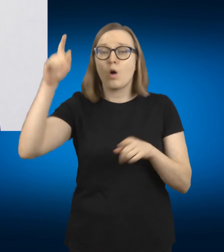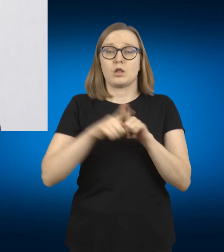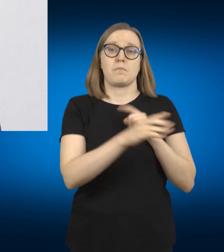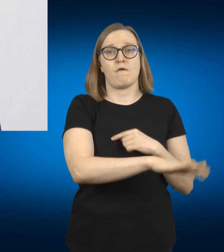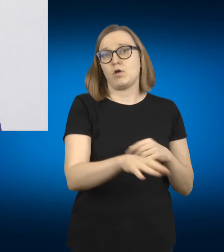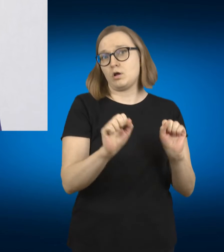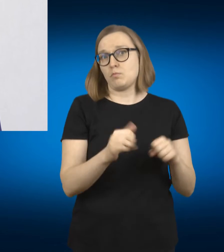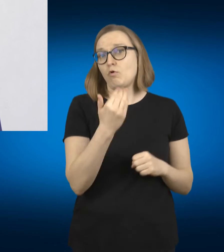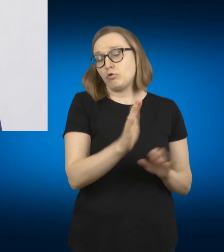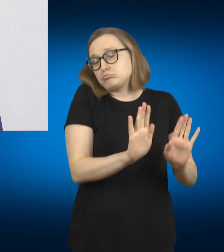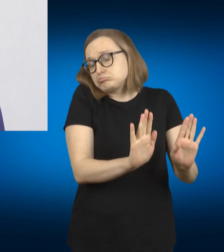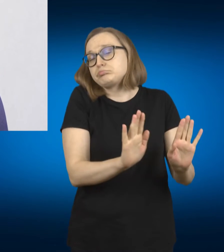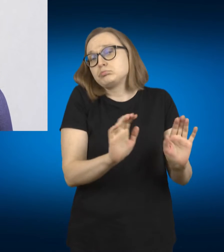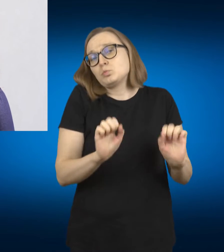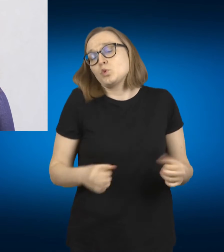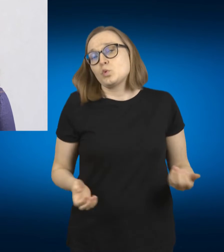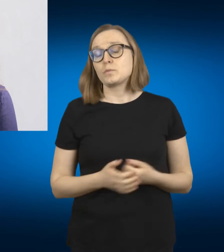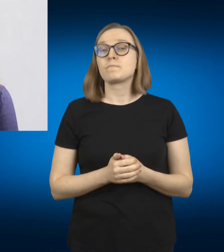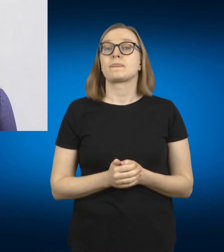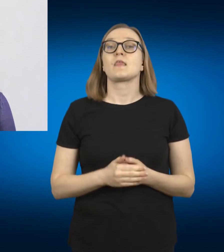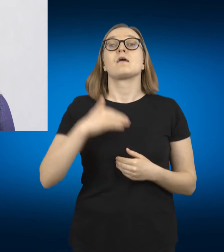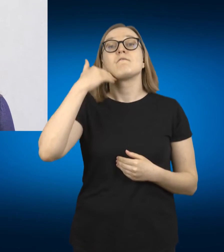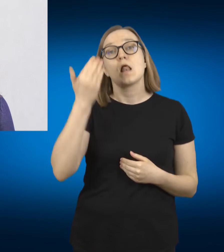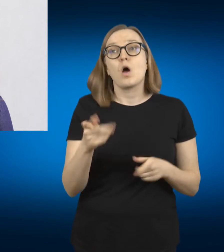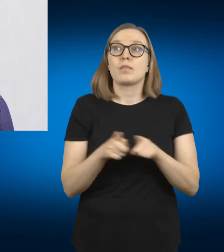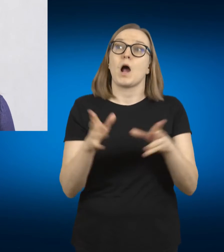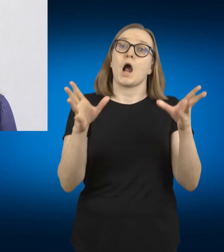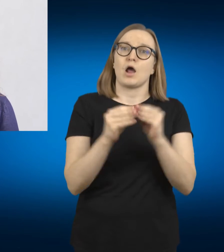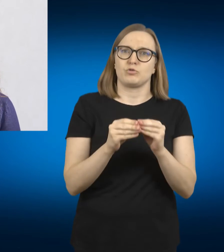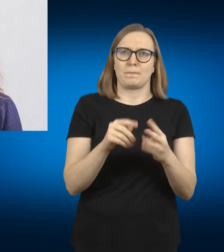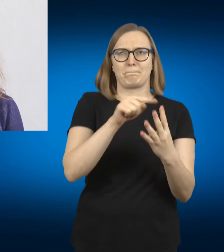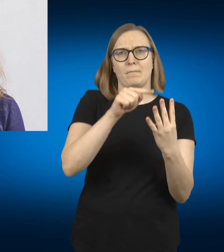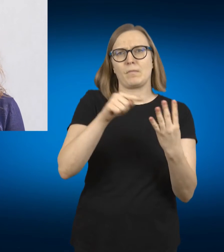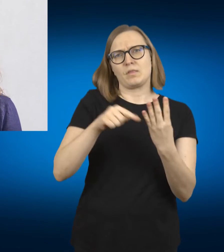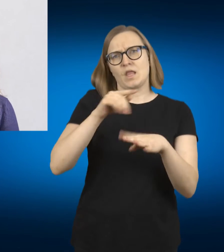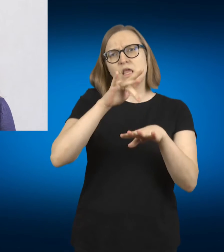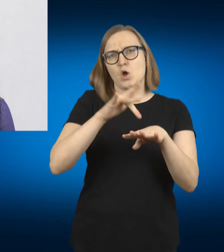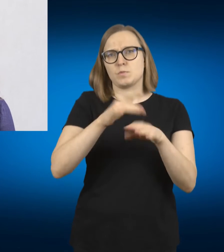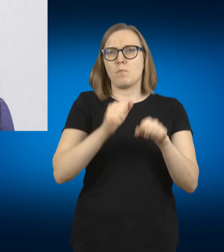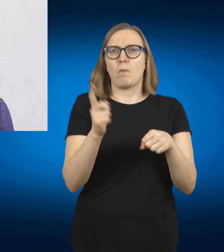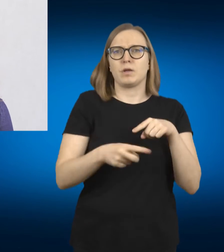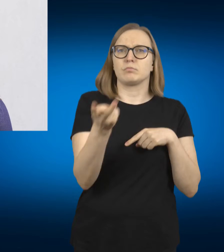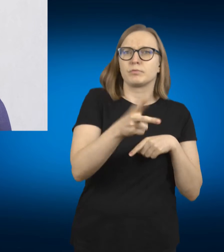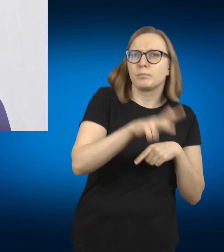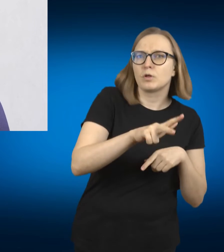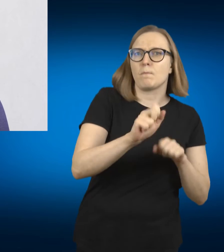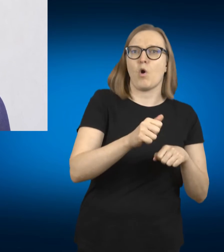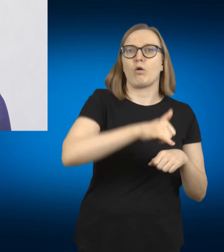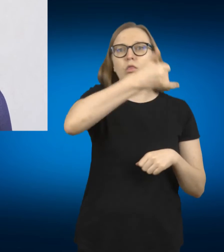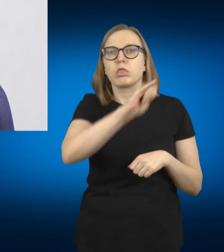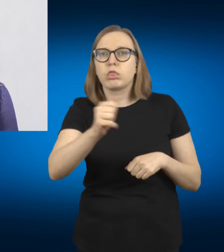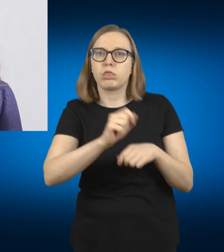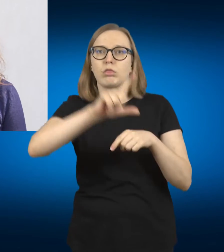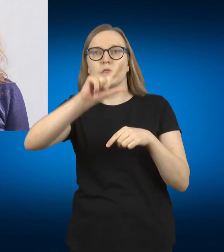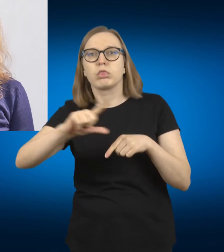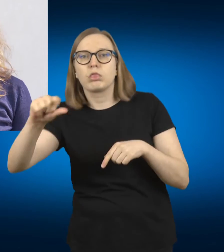ir turi teisę taip jaustis. Vėliau arba kartu tos visos reakcijos gali pasireikšti vienu metu, persipinti tai vienos,